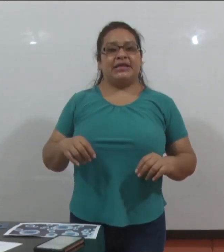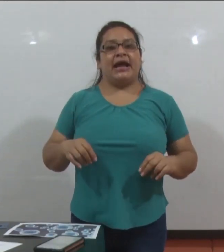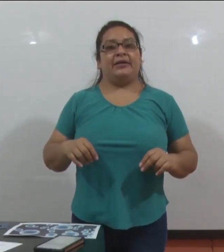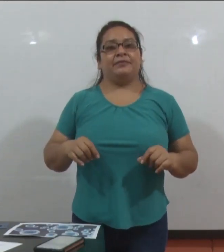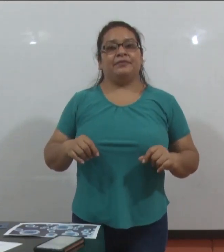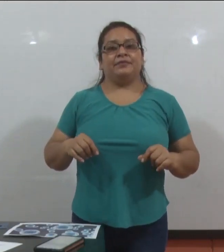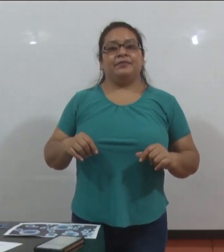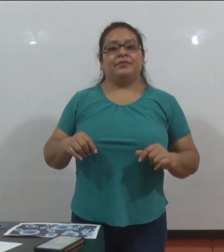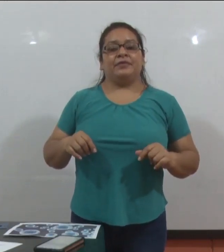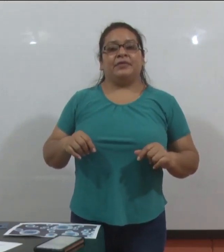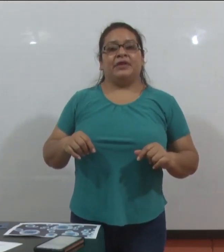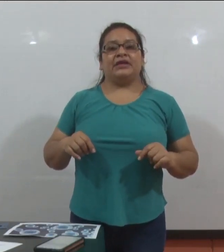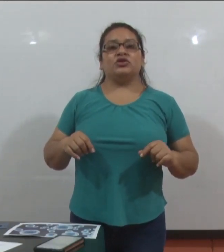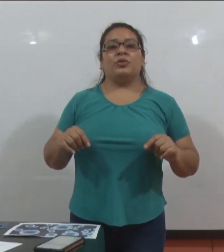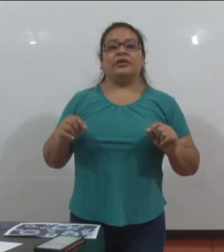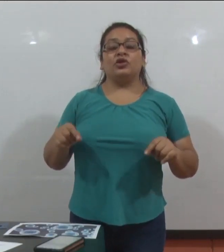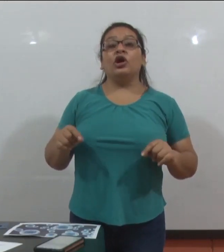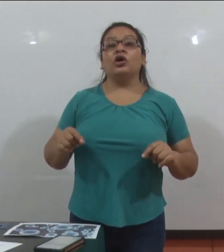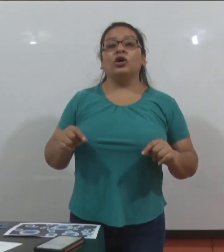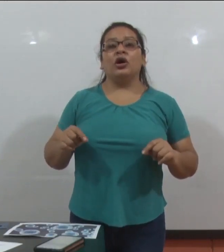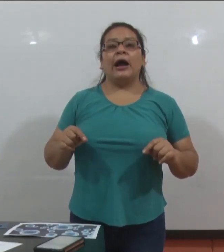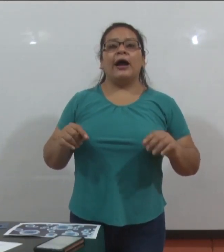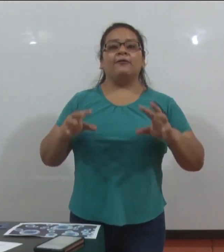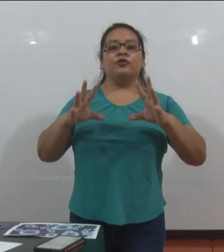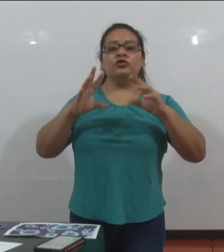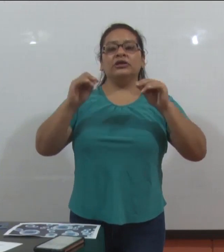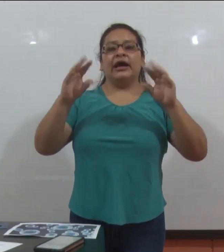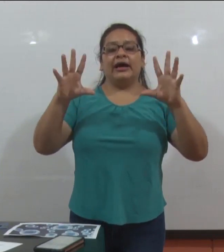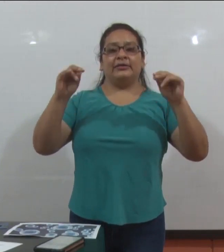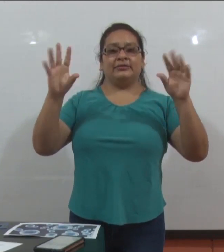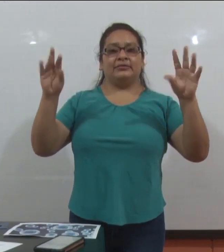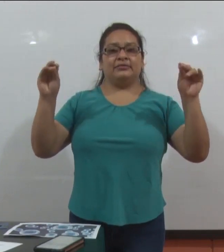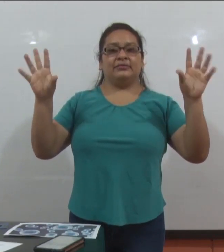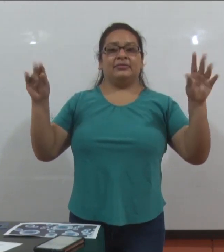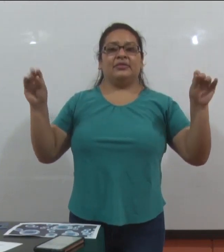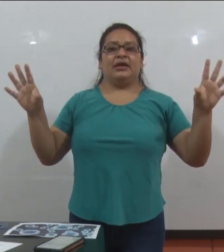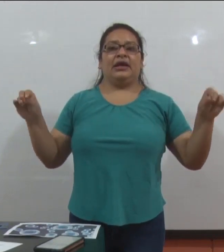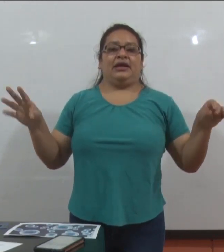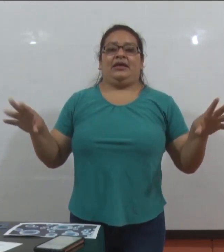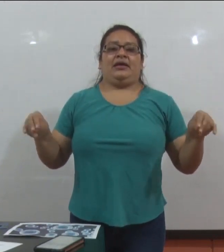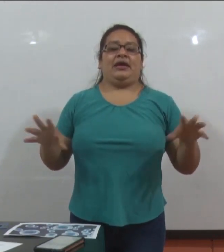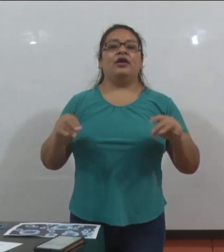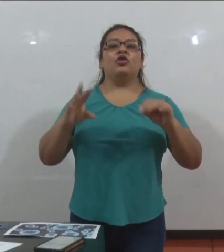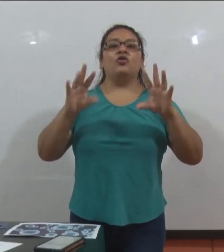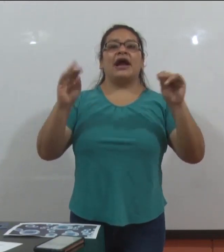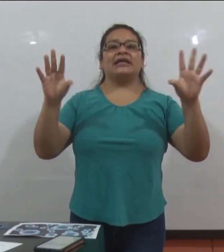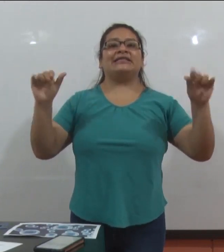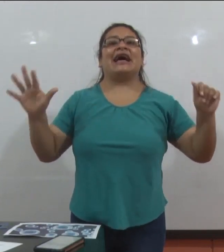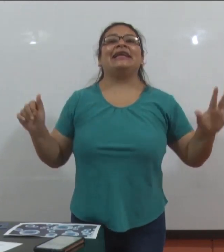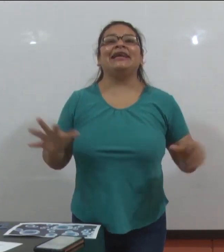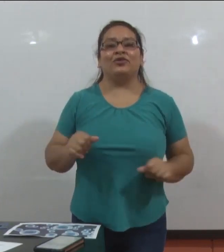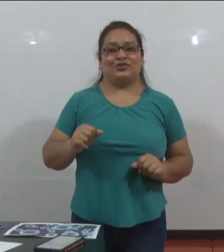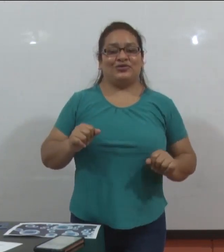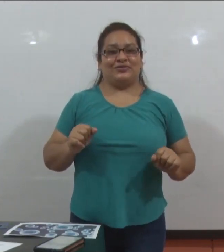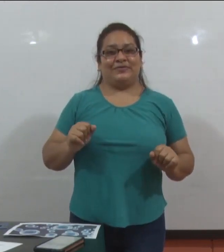especial, que sobre todo abunda en los lugares salinos.